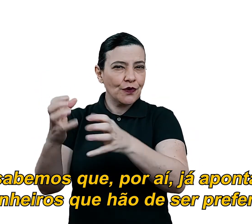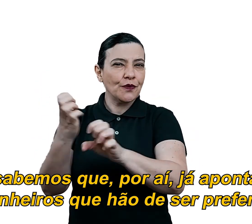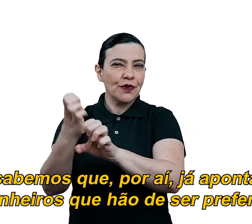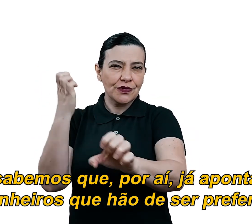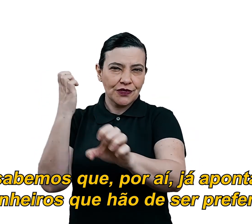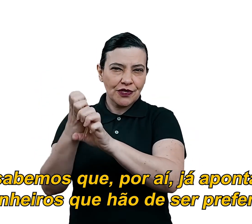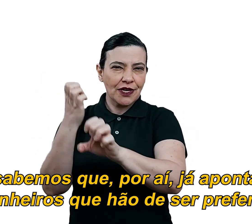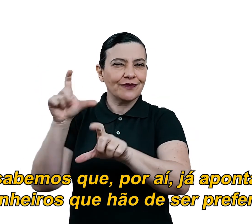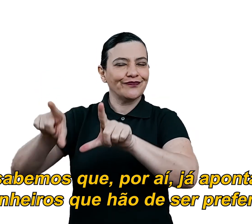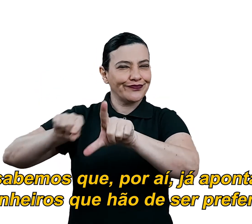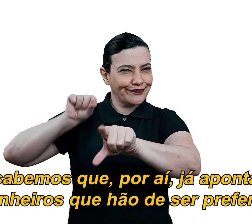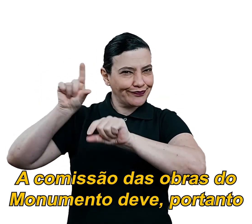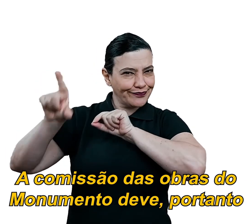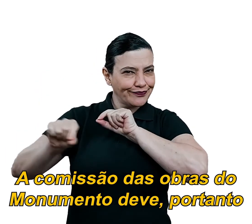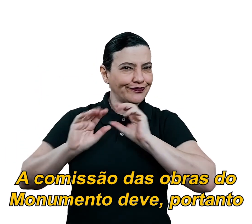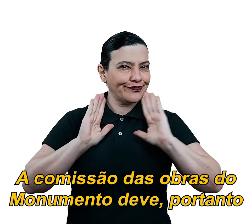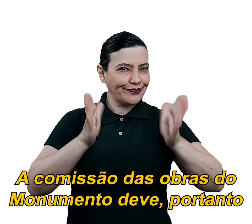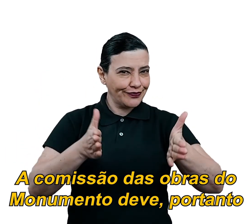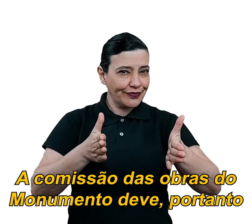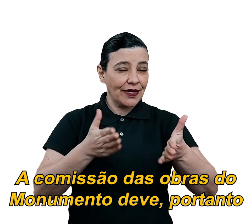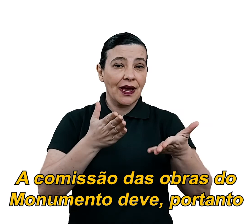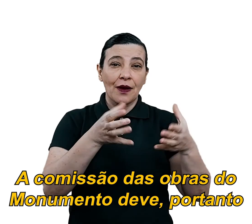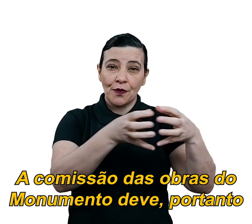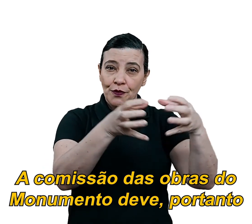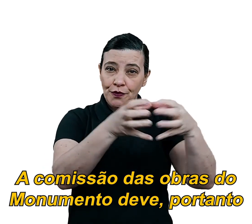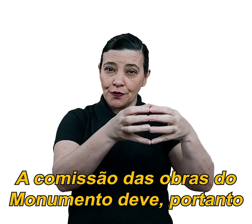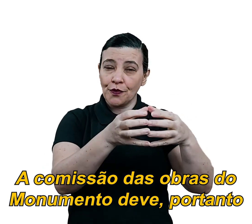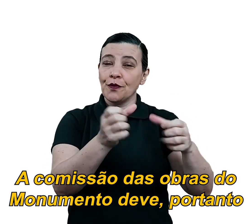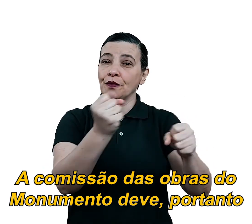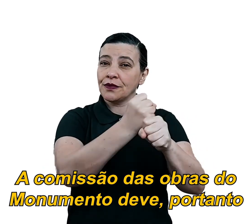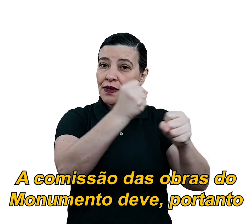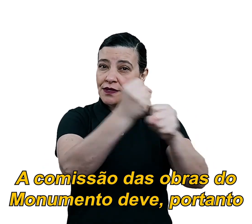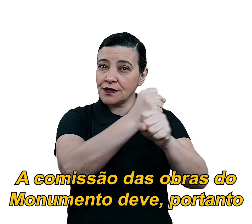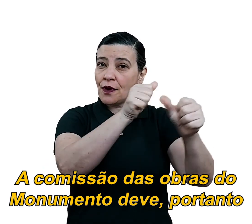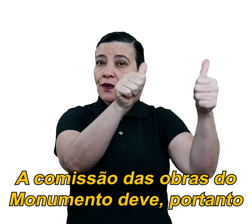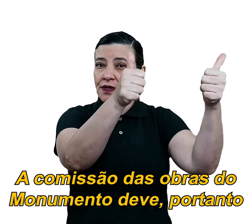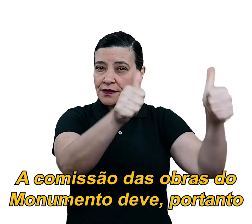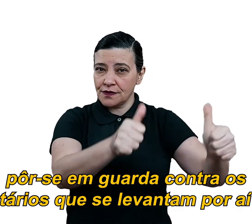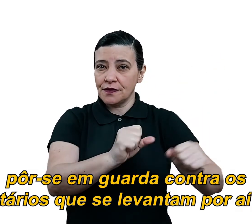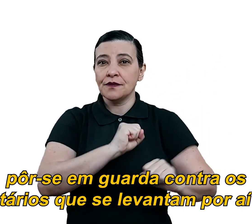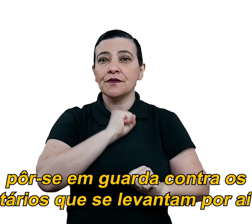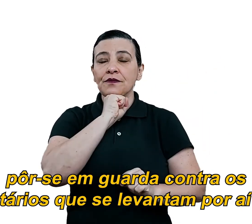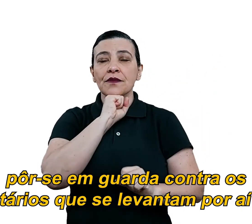engenheiros que hão de ser preferidos. A Comissão das Obras do Monumento deve,